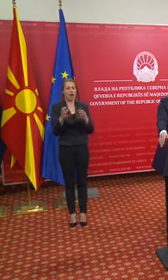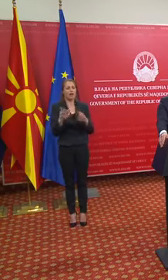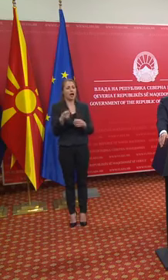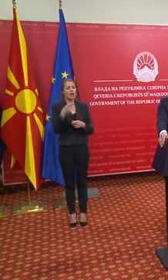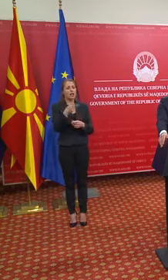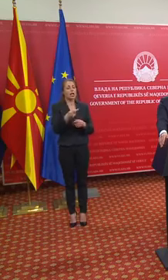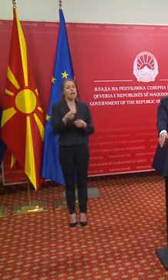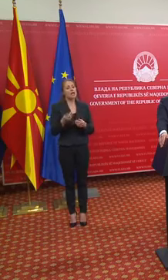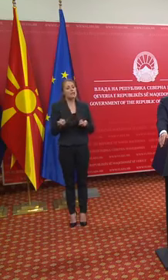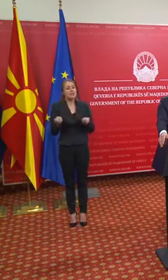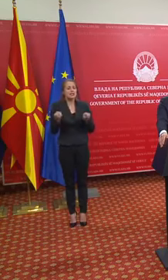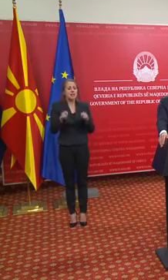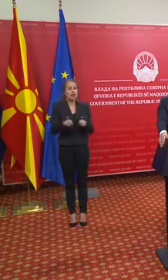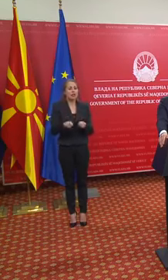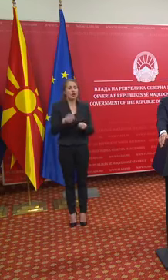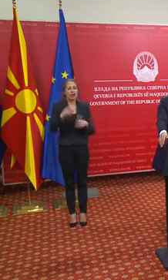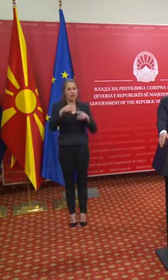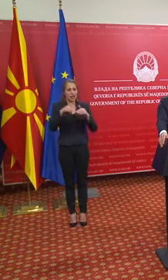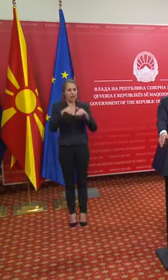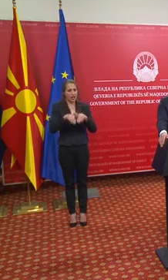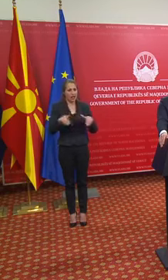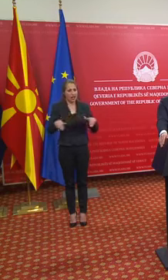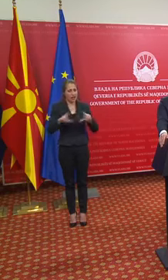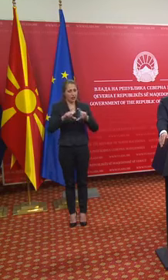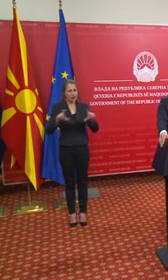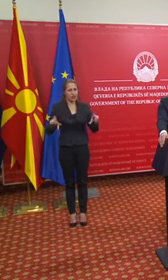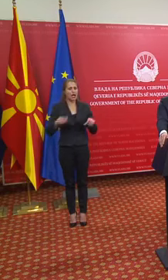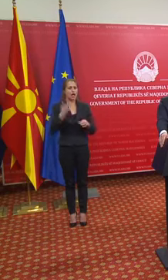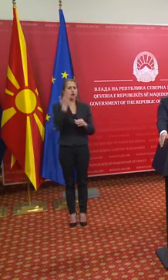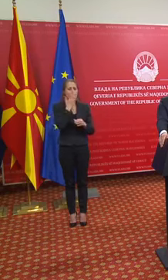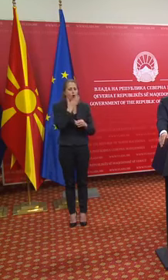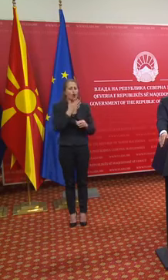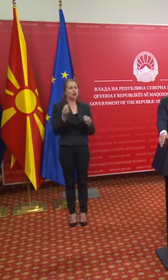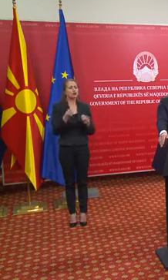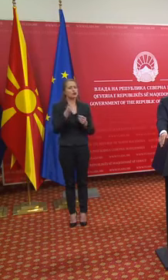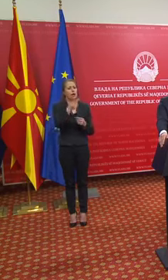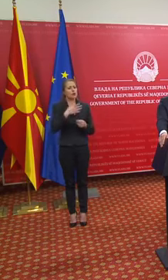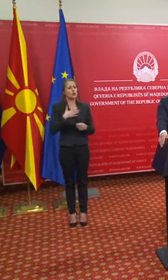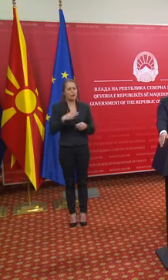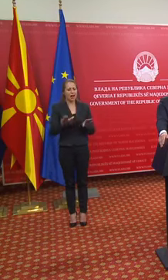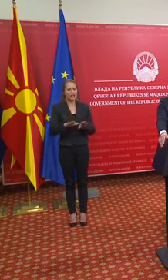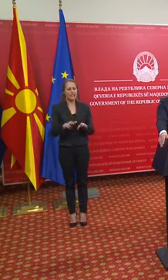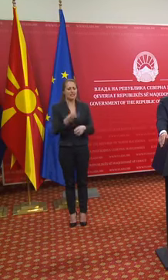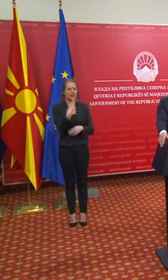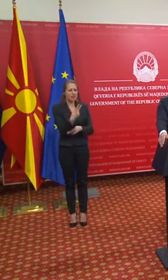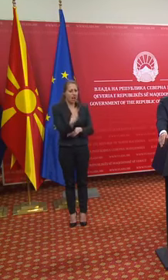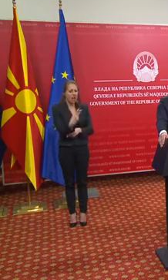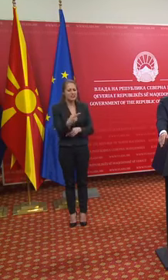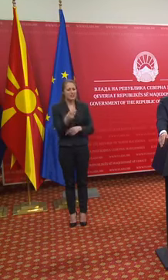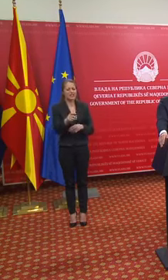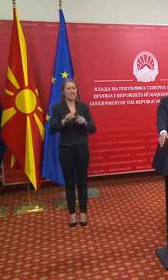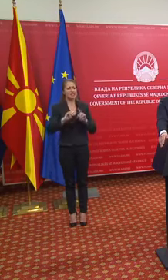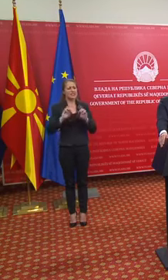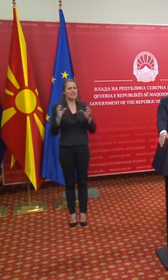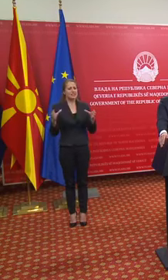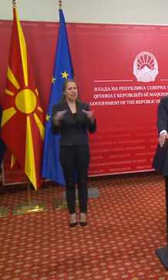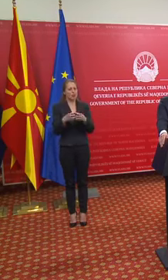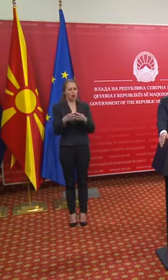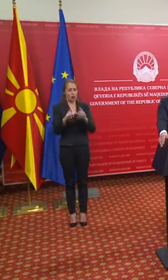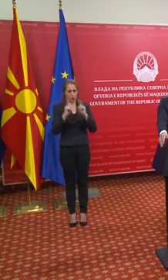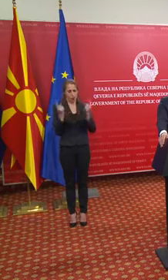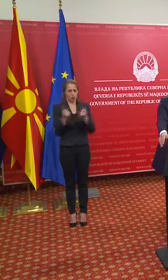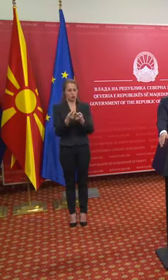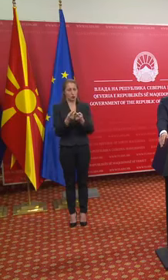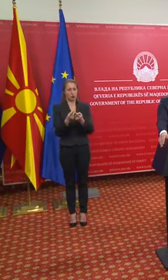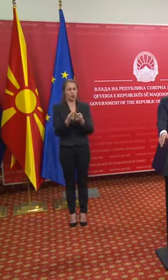ќе се затворат и градинки и училишта, бидејќи и таму има по 12, по 20 деца кои што се во затворена просторија? И второ прашање, велите